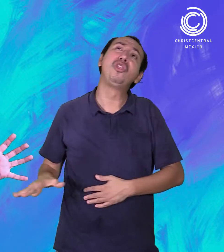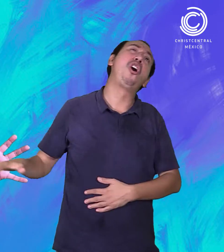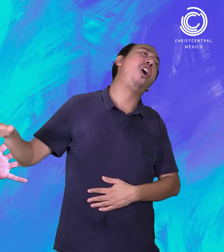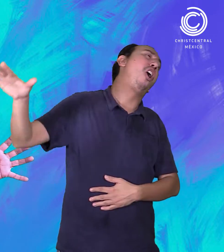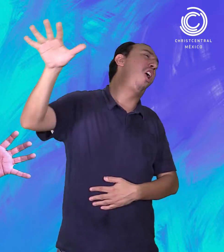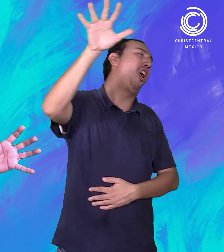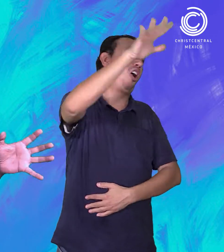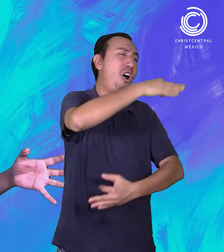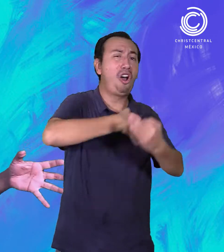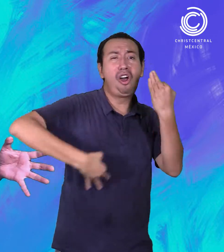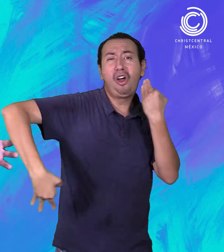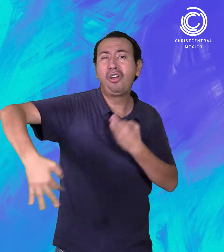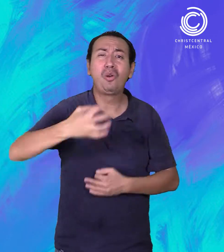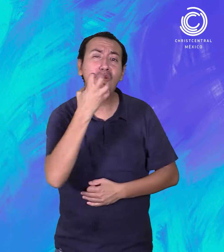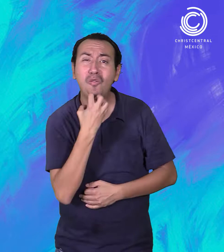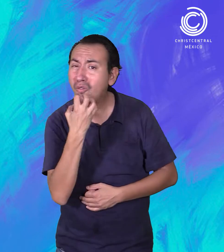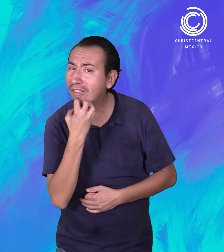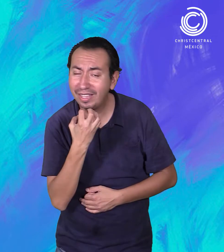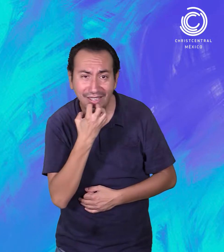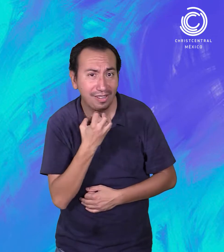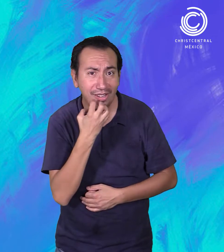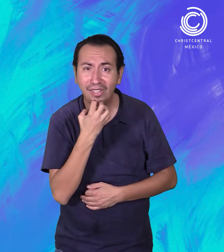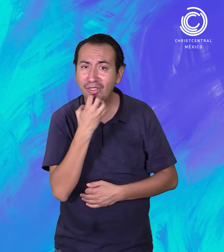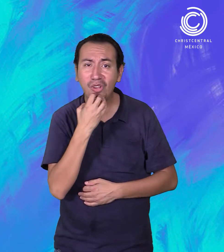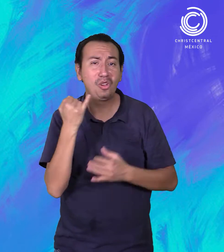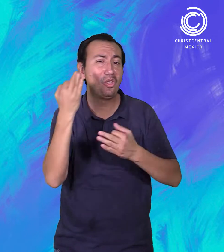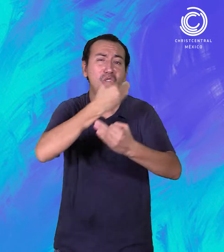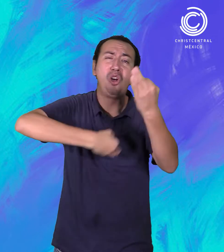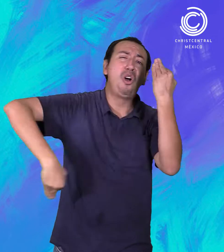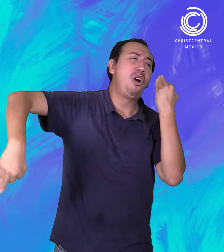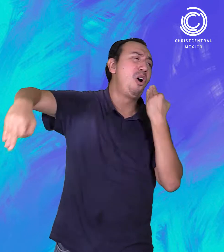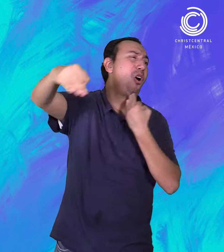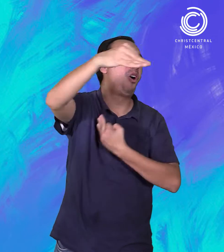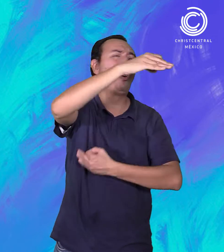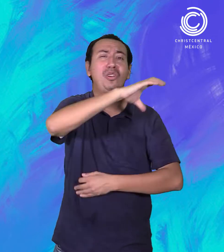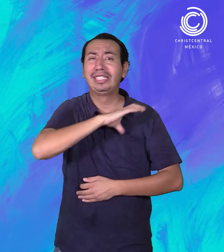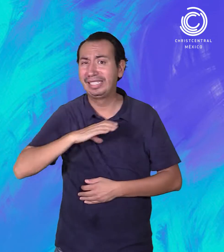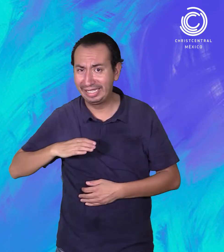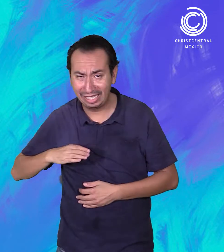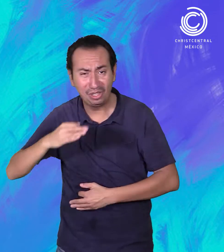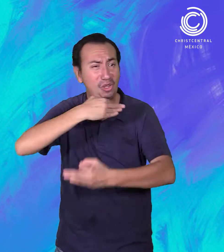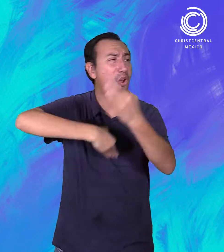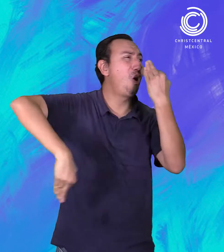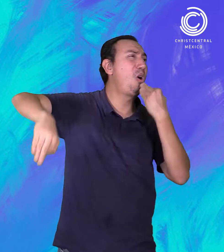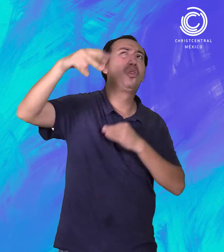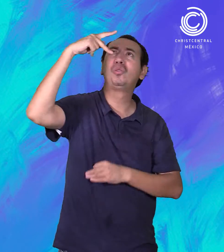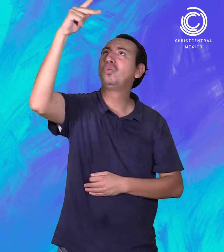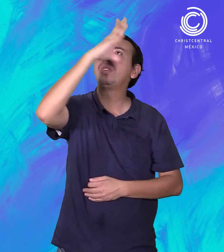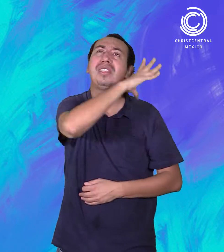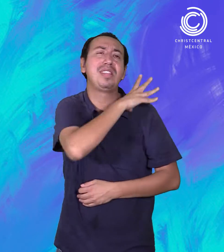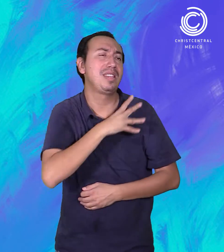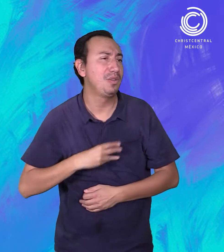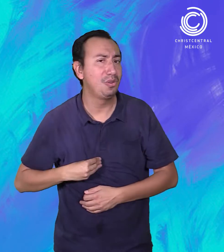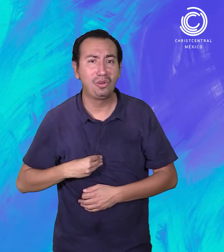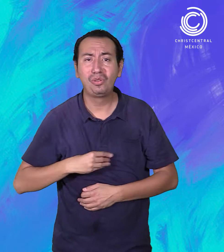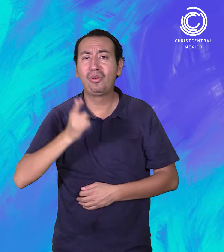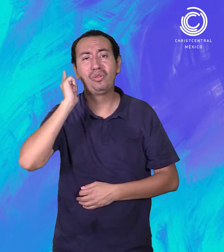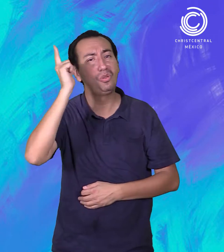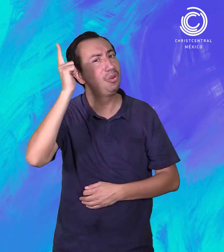todo el mundo, o todos los que son creyentes en Él, o todos los que son sus hijos, o todo el pueblo escogido de